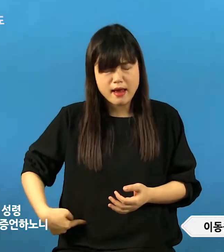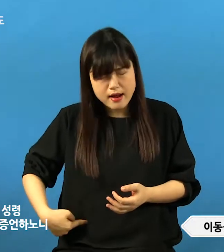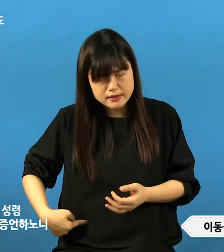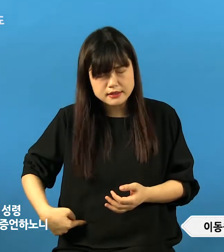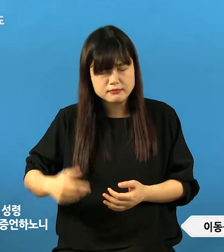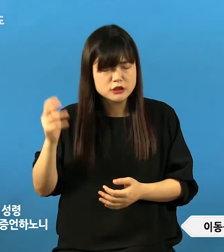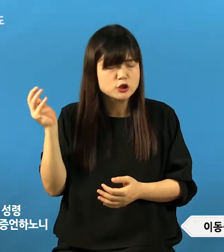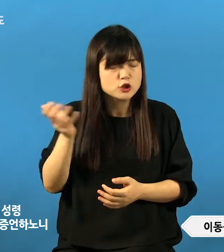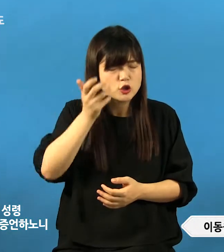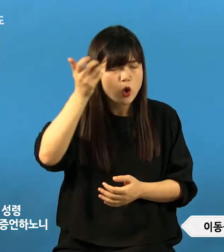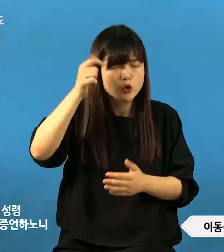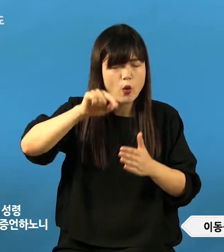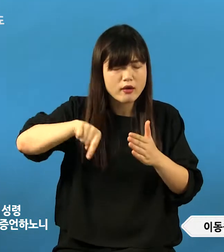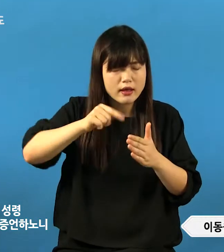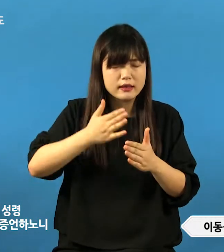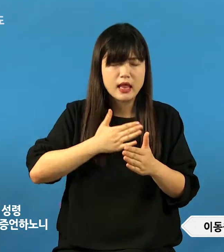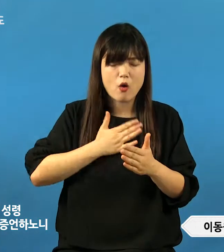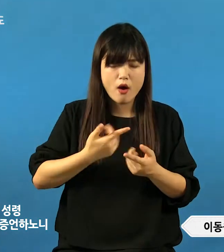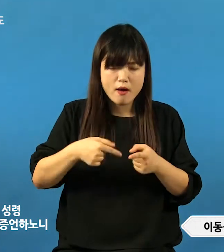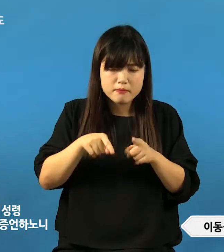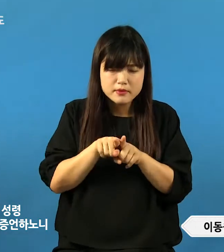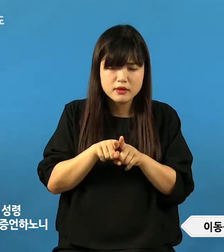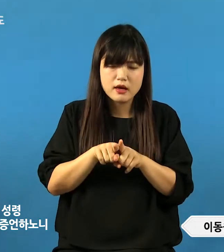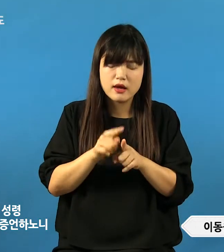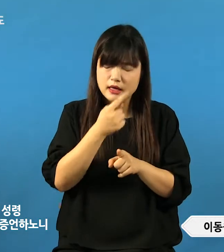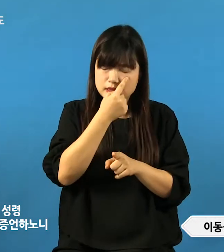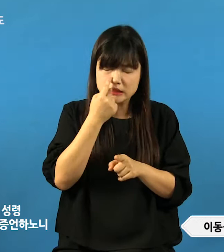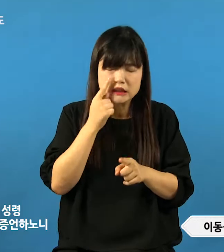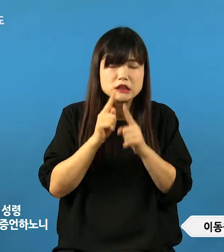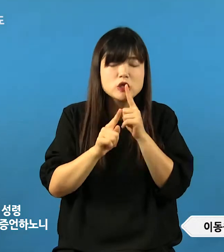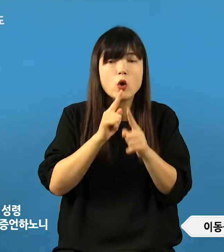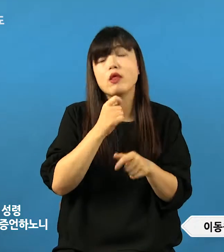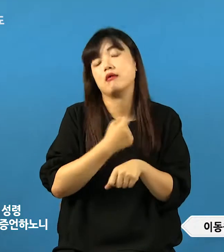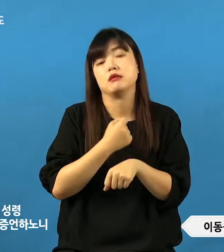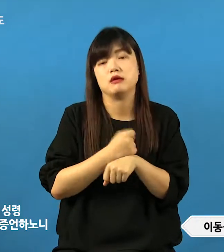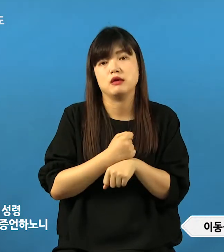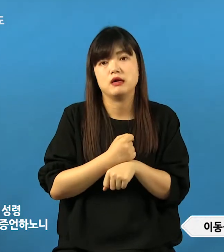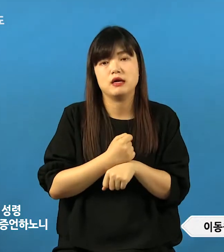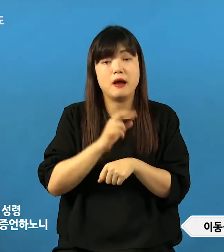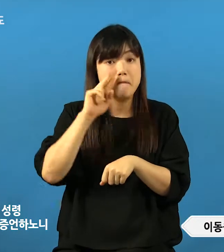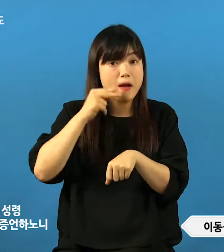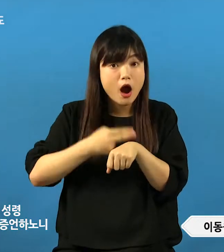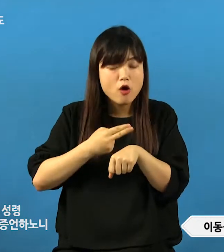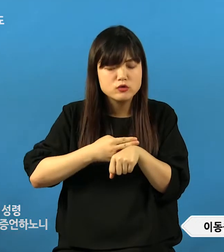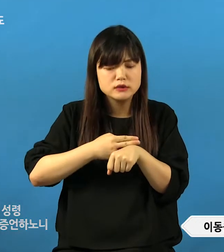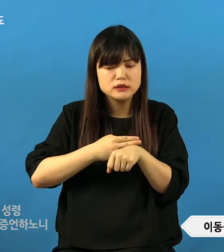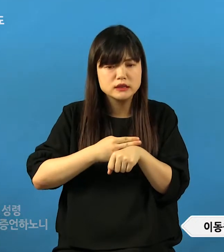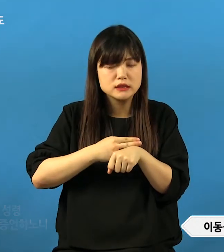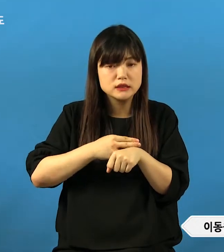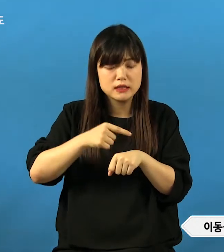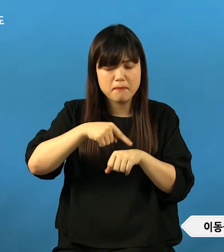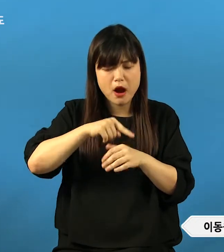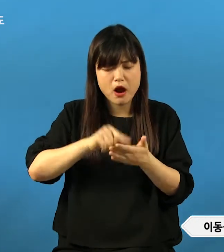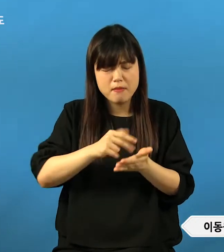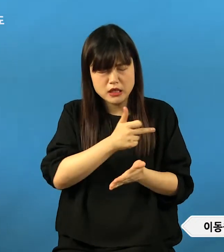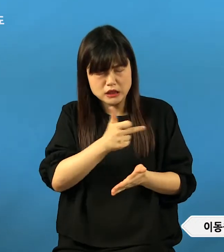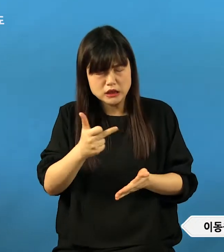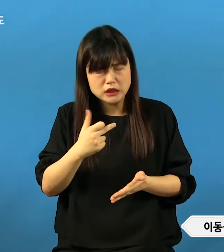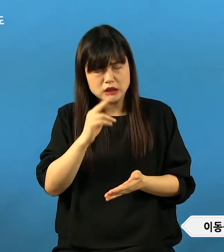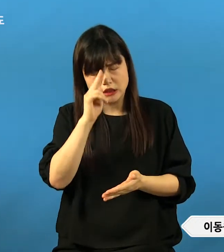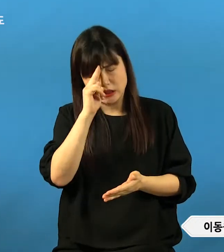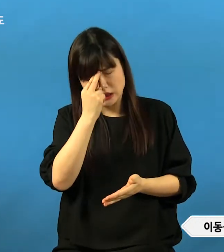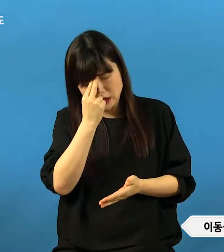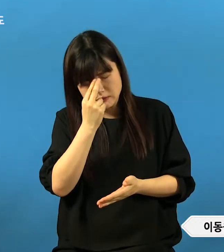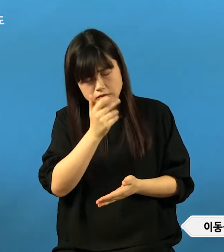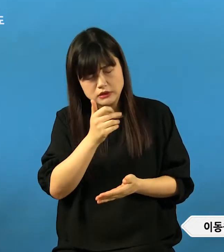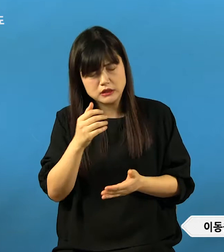양심이 성령 안에서 나로 더불어 증언하노니. 자, 바울 사도의 마음속에 있었던 큰 근심,